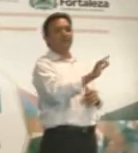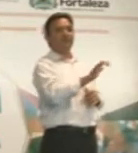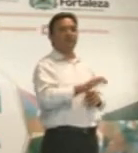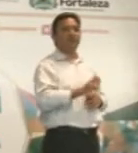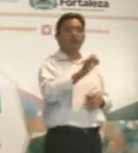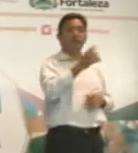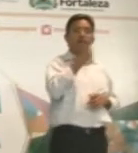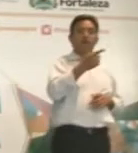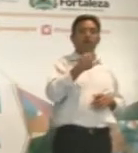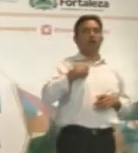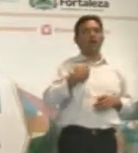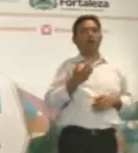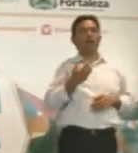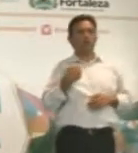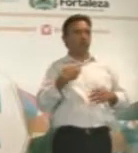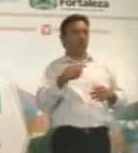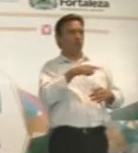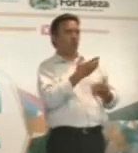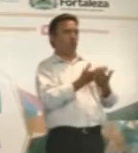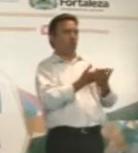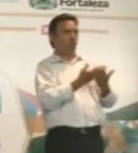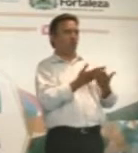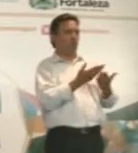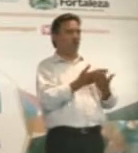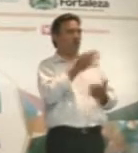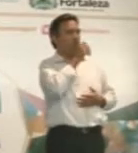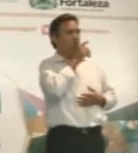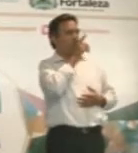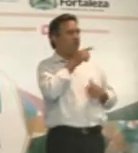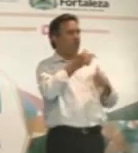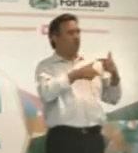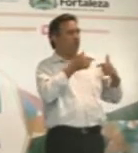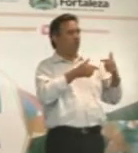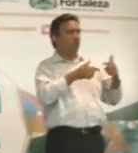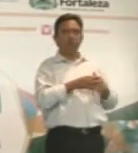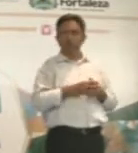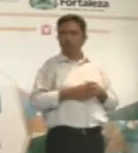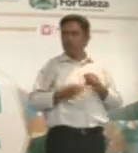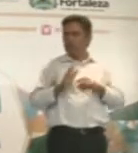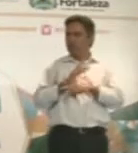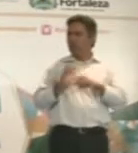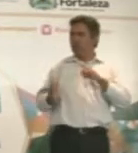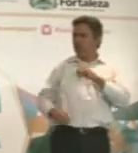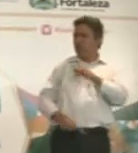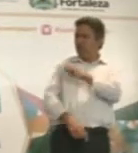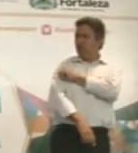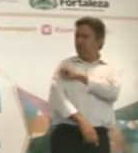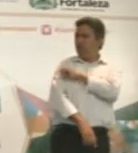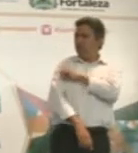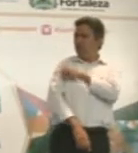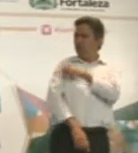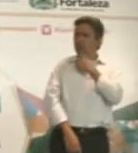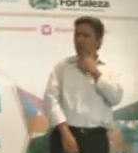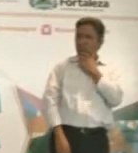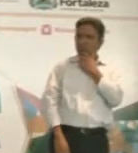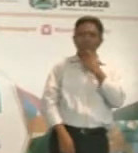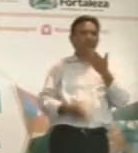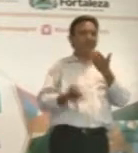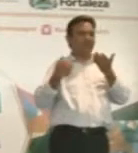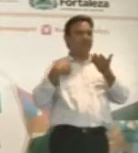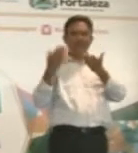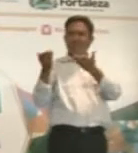Quando você fala por aí que você vai dar aula domingo à tarde, tem muita gente que diz, e tem aluno, então eu faço um